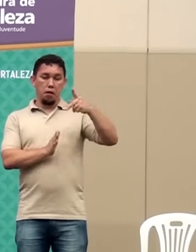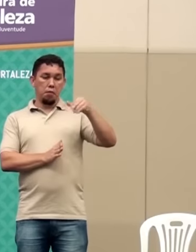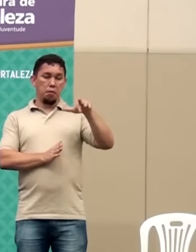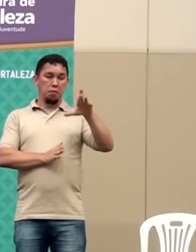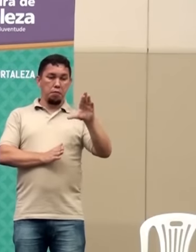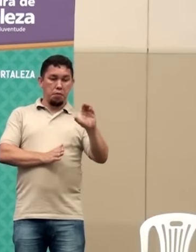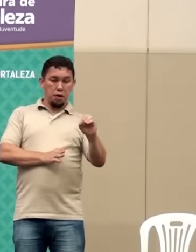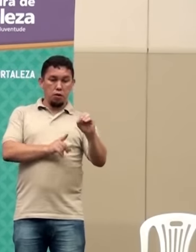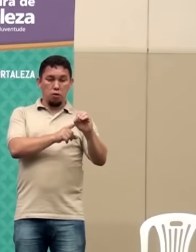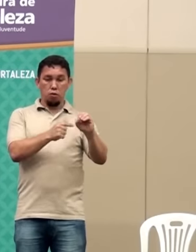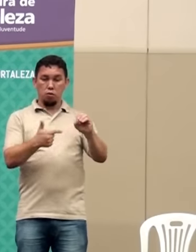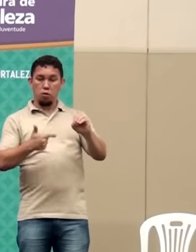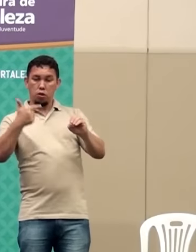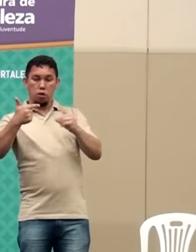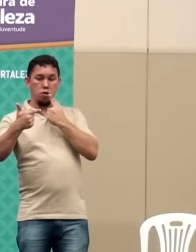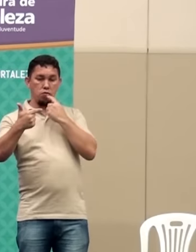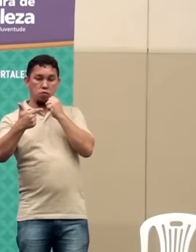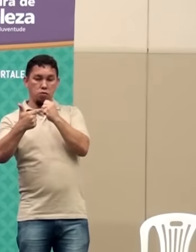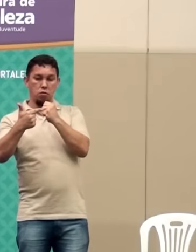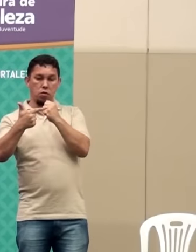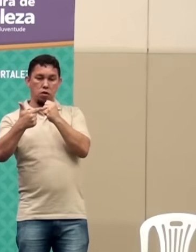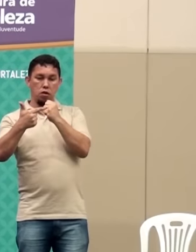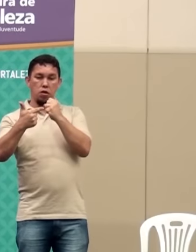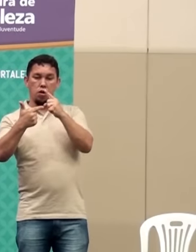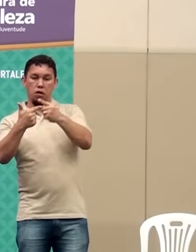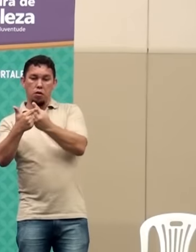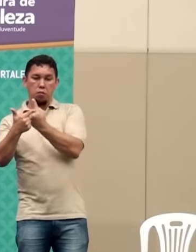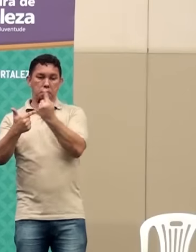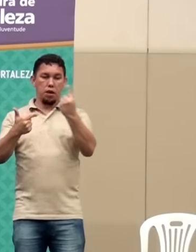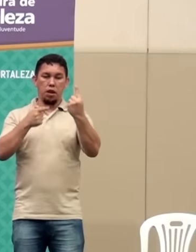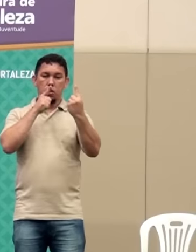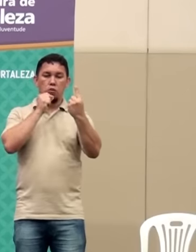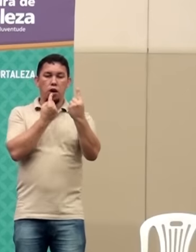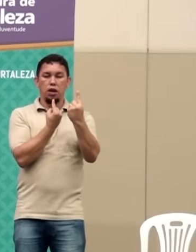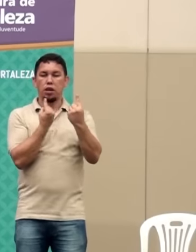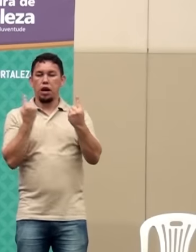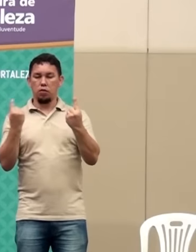são duas moléculas do ácido perdendo uma molécula de água. Ok?